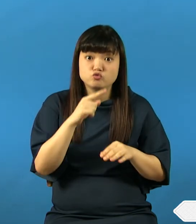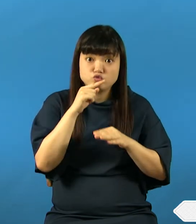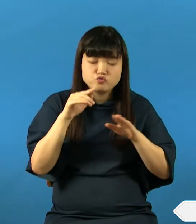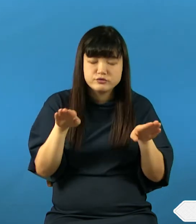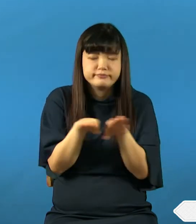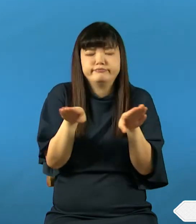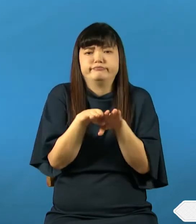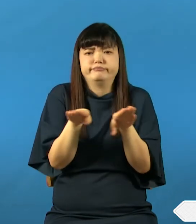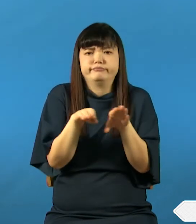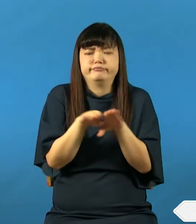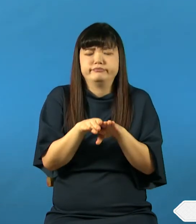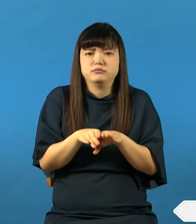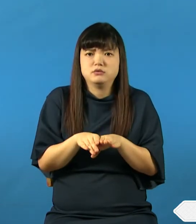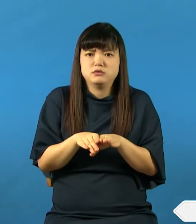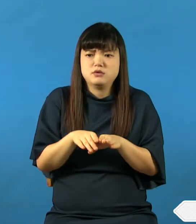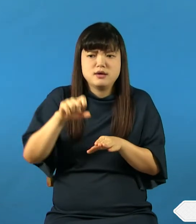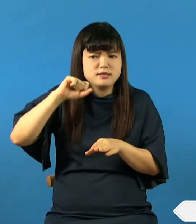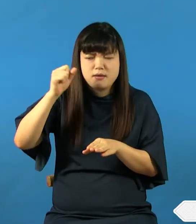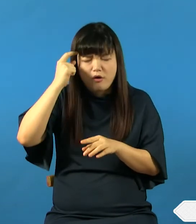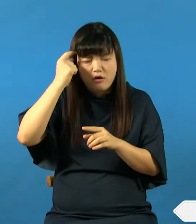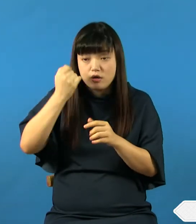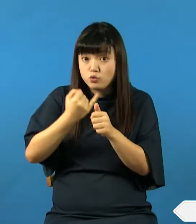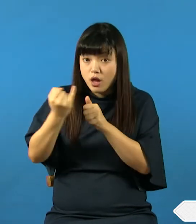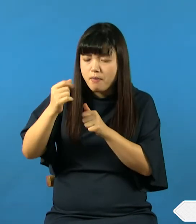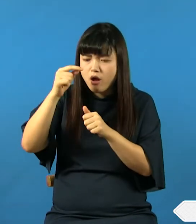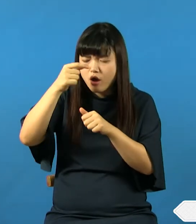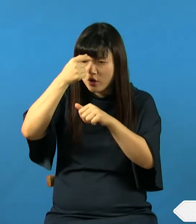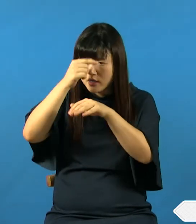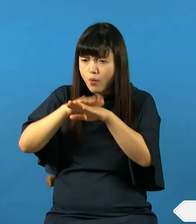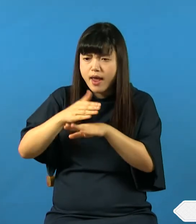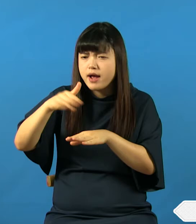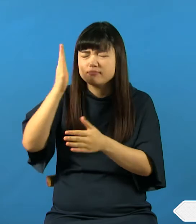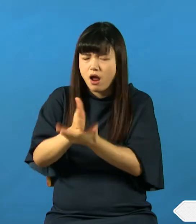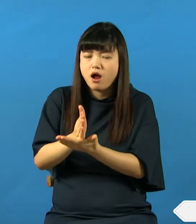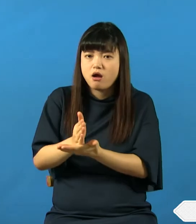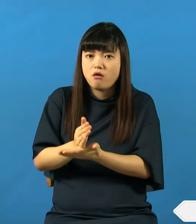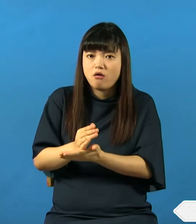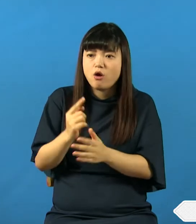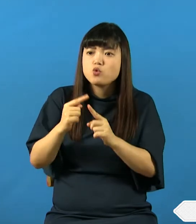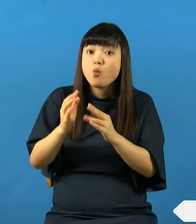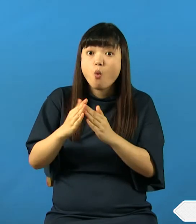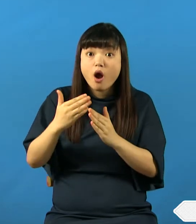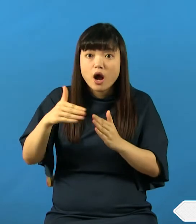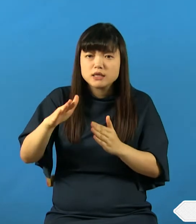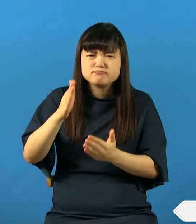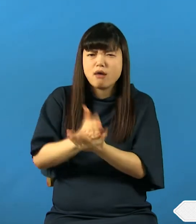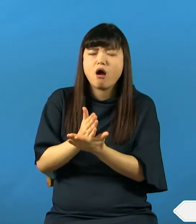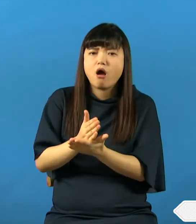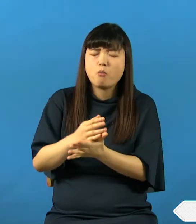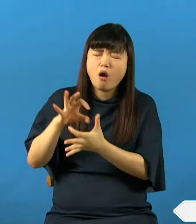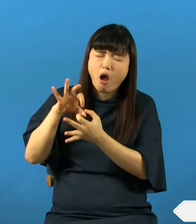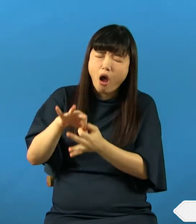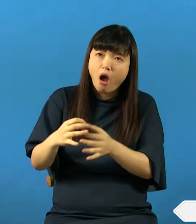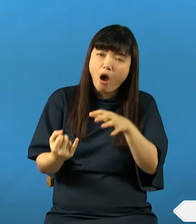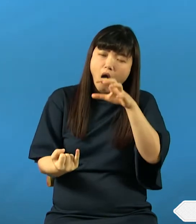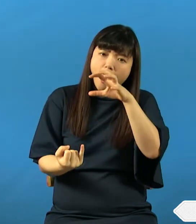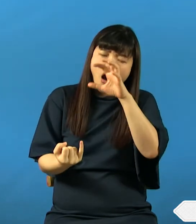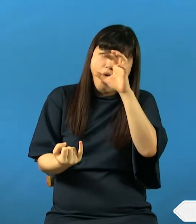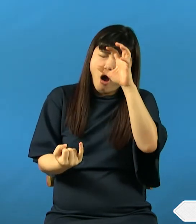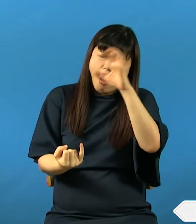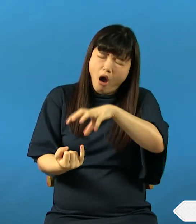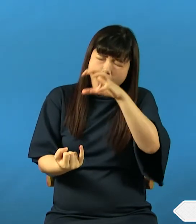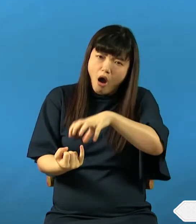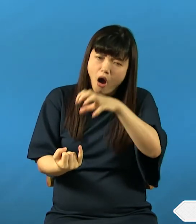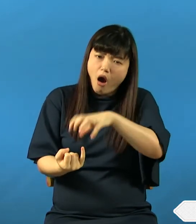그리고 자기에게도 막 핍박을 가하는 것입니다. 새벽에 못 나가게 하고 나중에는 교회 자체를 아예 나가지 말라고